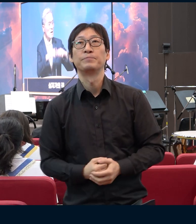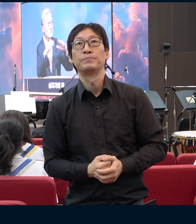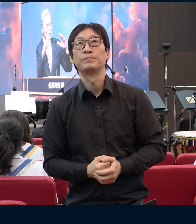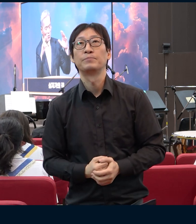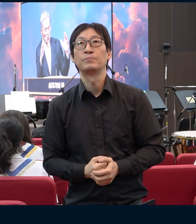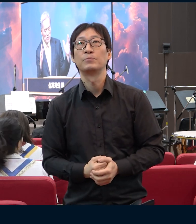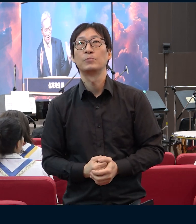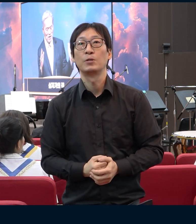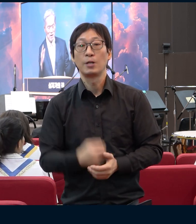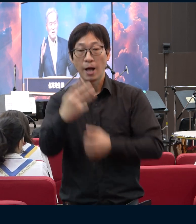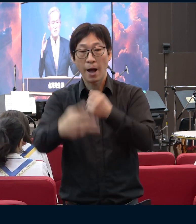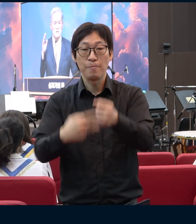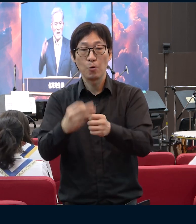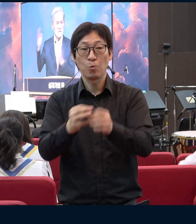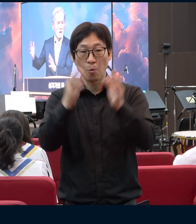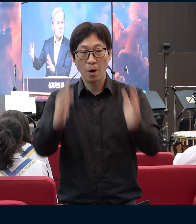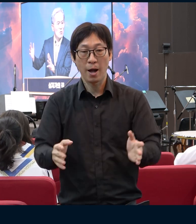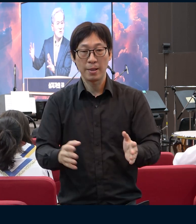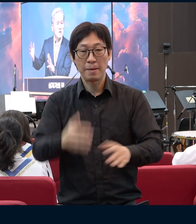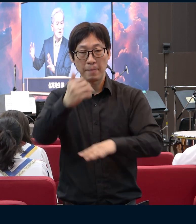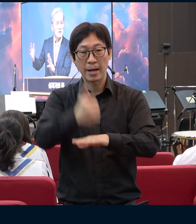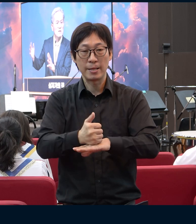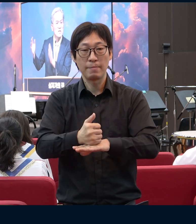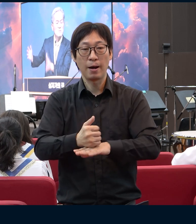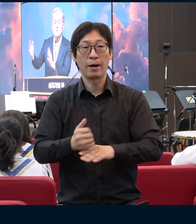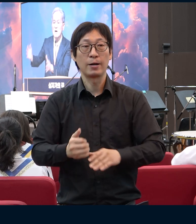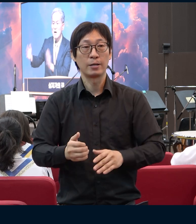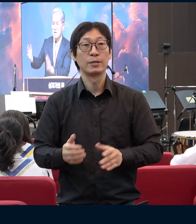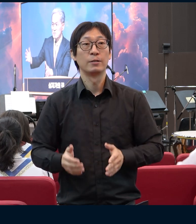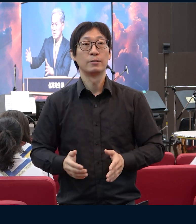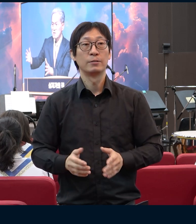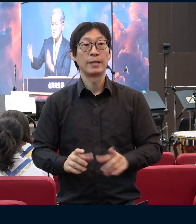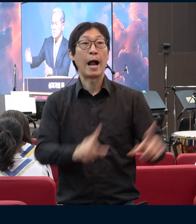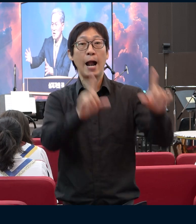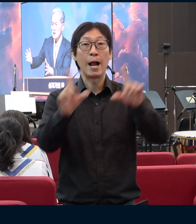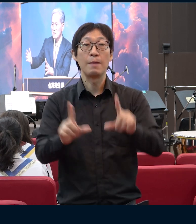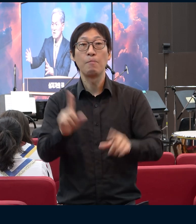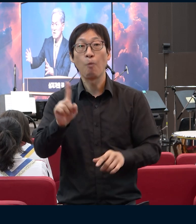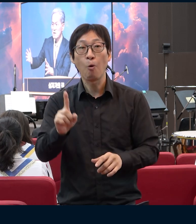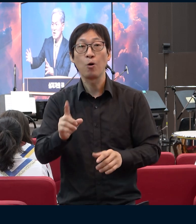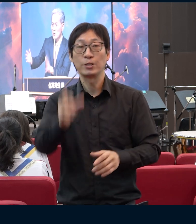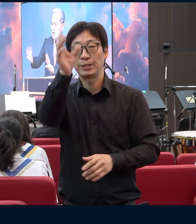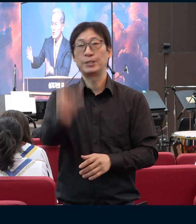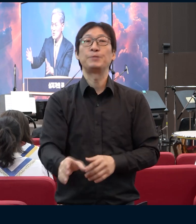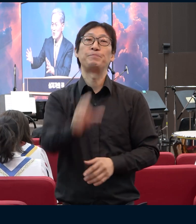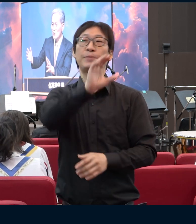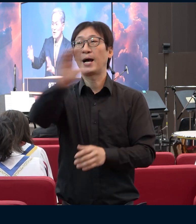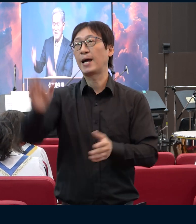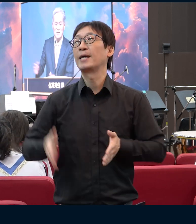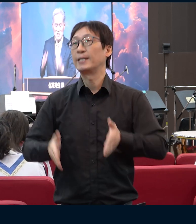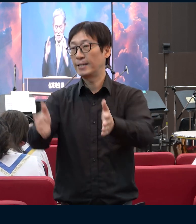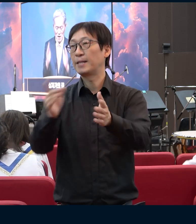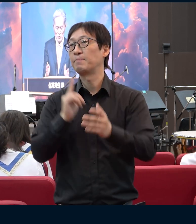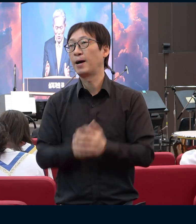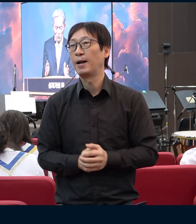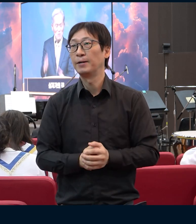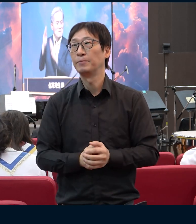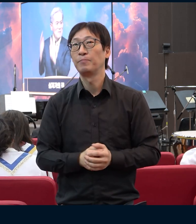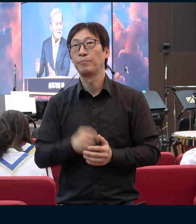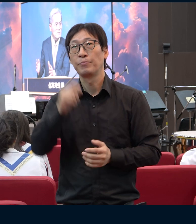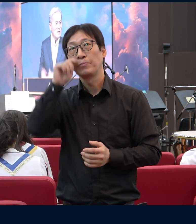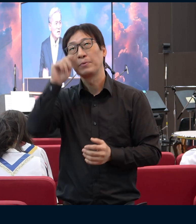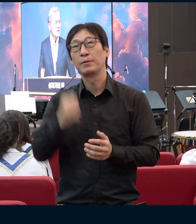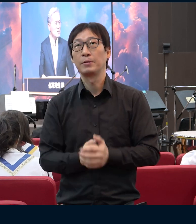예수님의 3년의 공생의 그 마지막은 뭡니까? 십자가입니까? 십자가. 그런데 이것은요, 단지